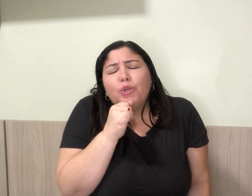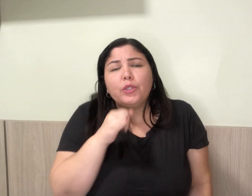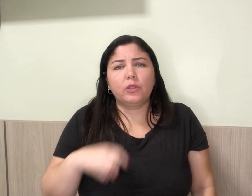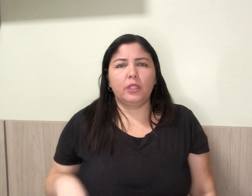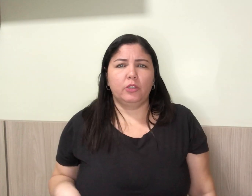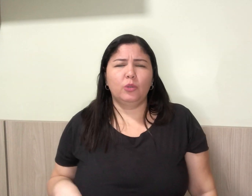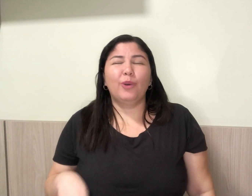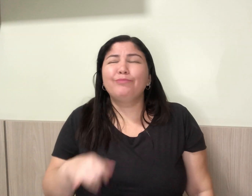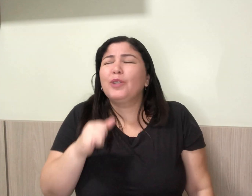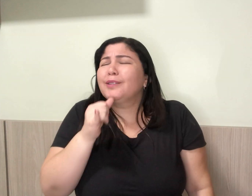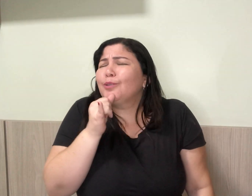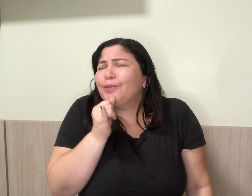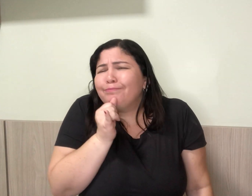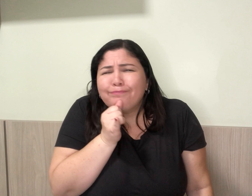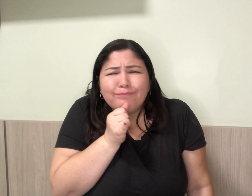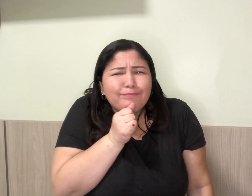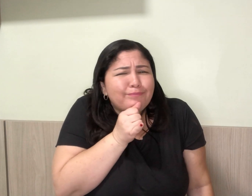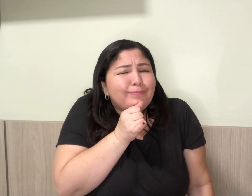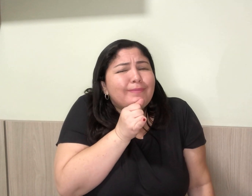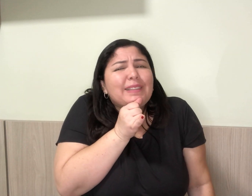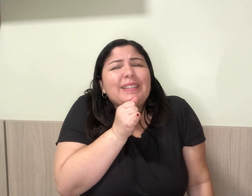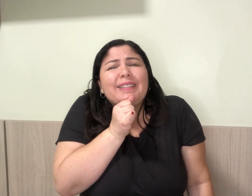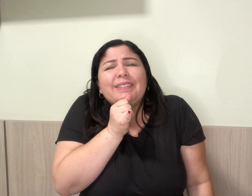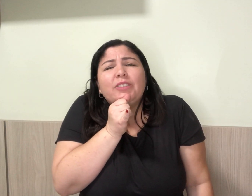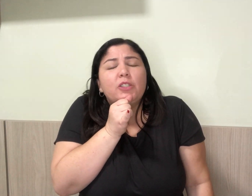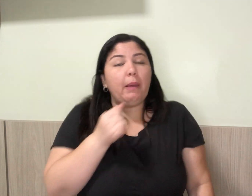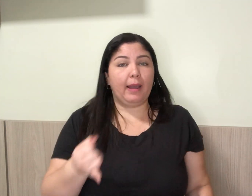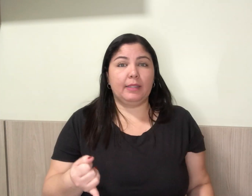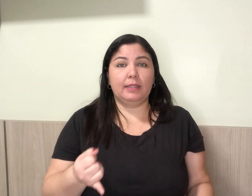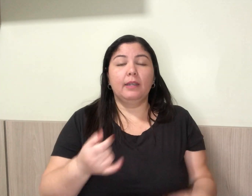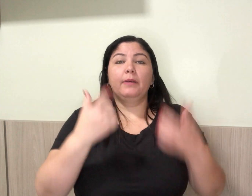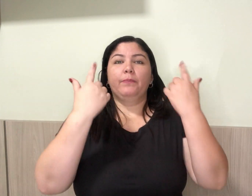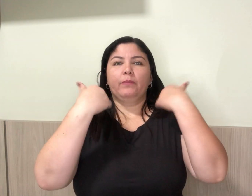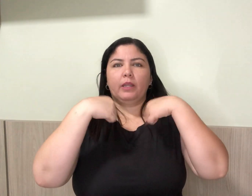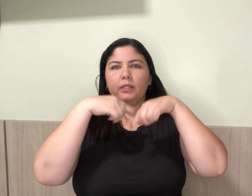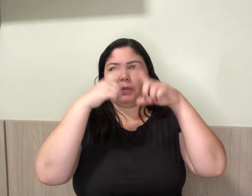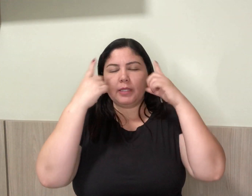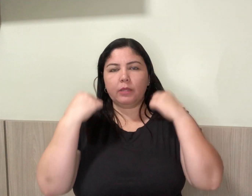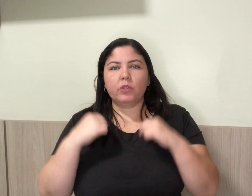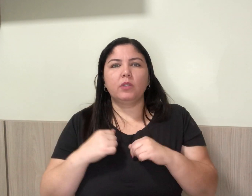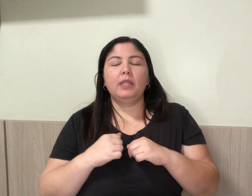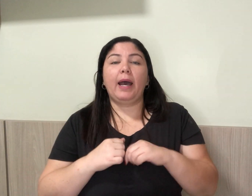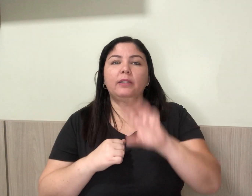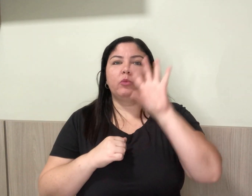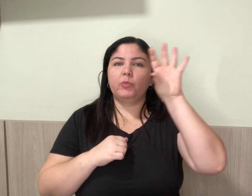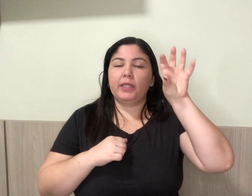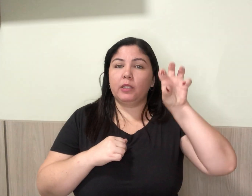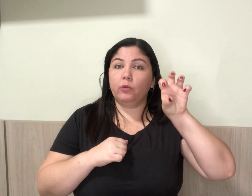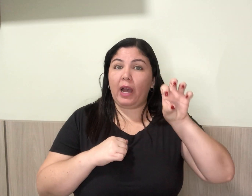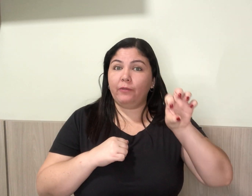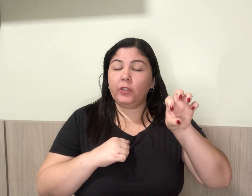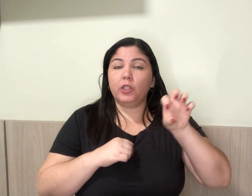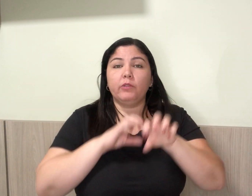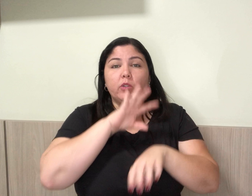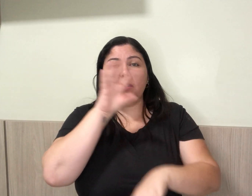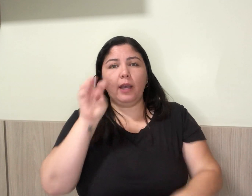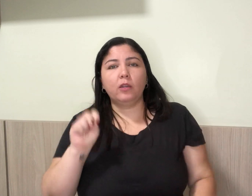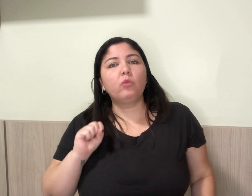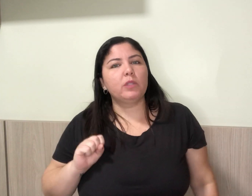muito triste. Nossa, eu tô triste demais. Expressão associada, uma expressão afetiva associada com uma